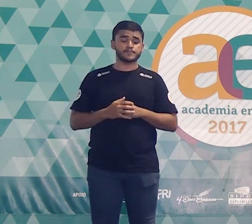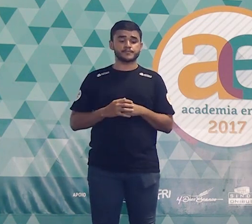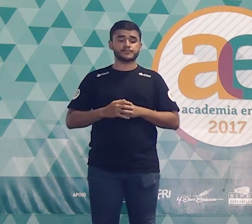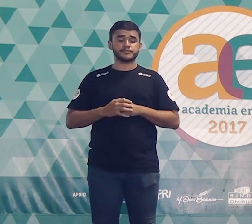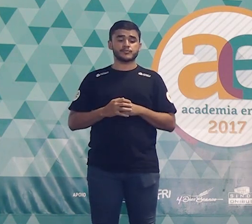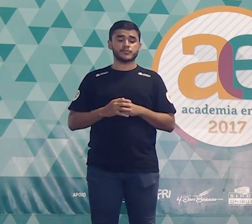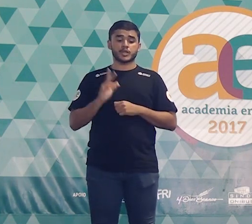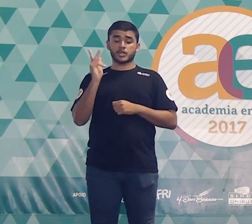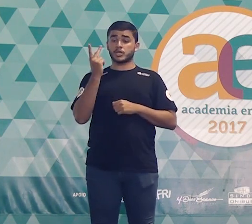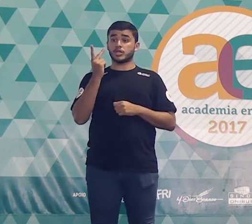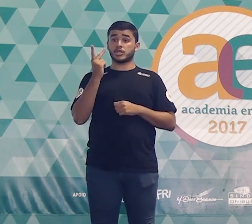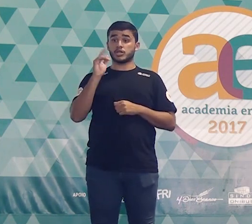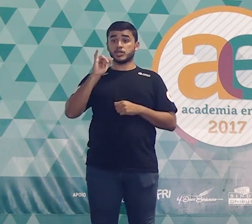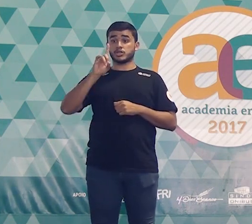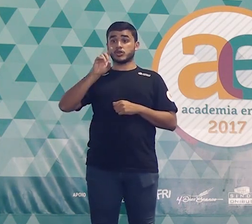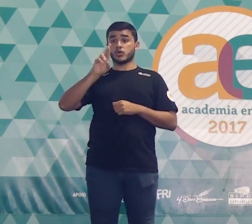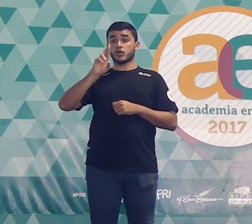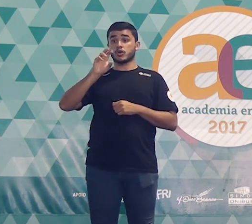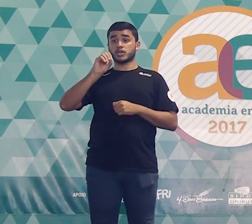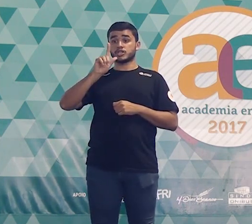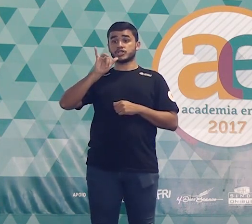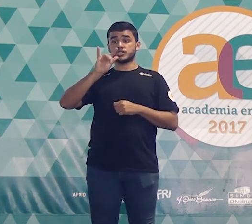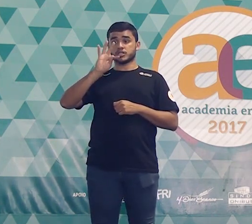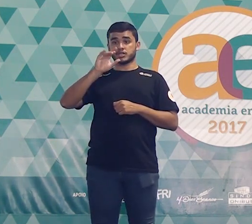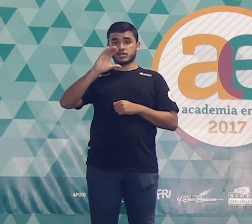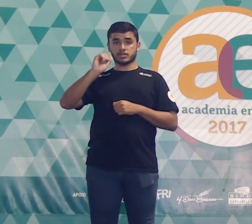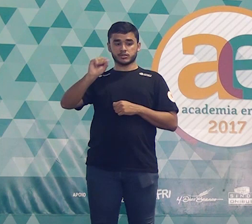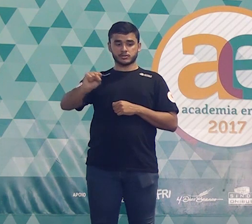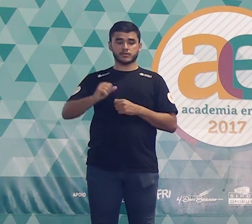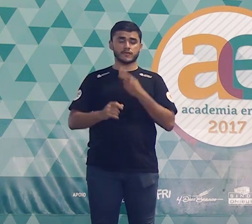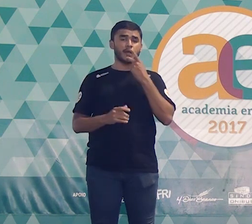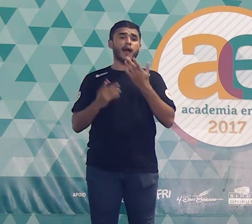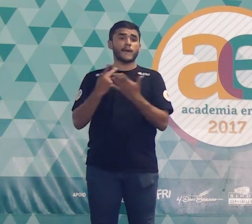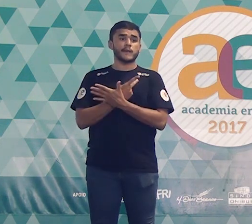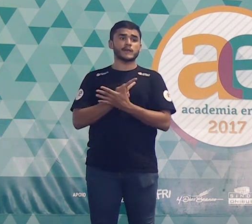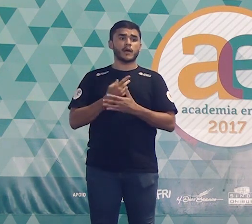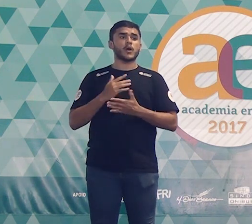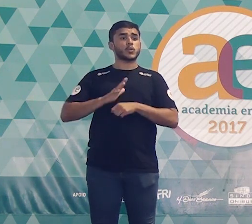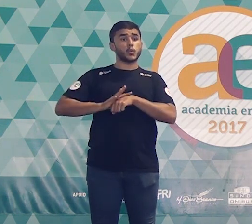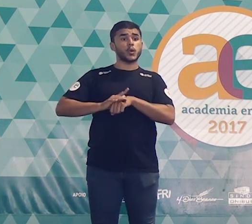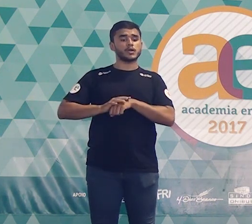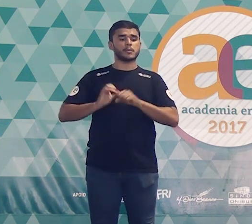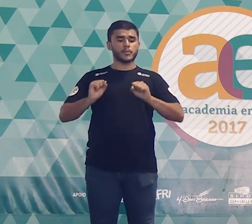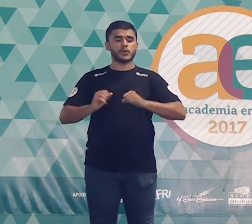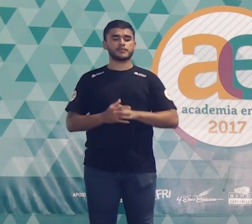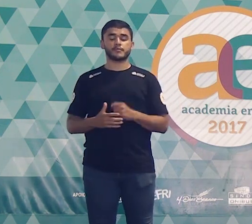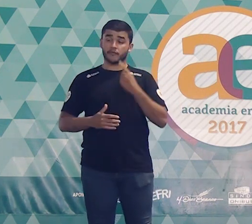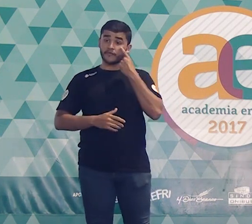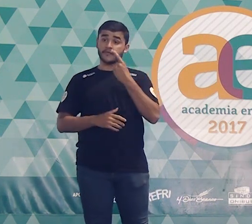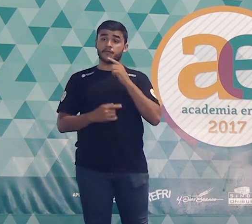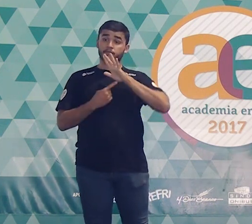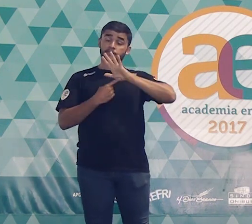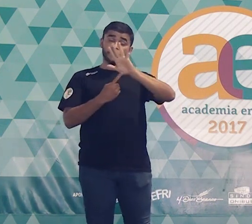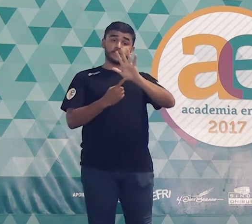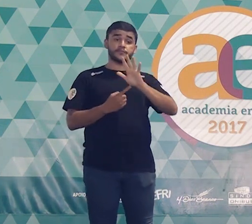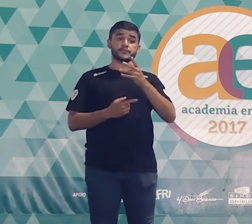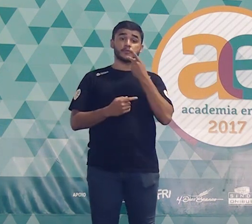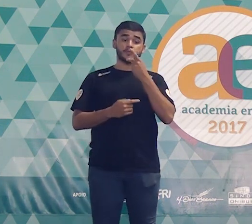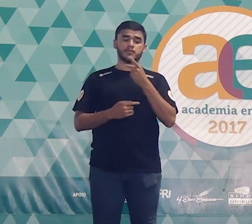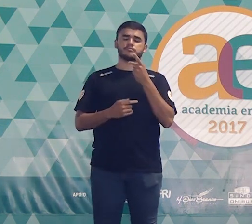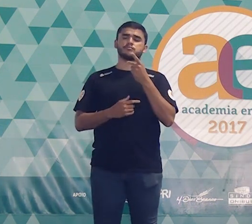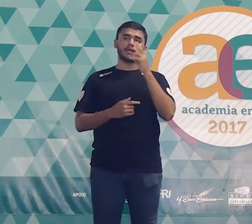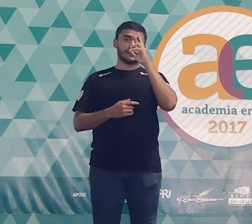ter algumas doenças, tá? A gente vai ver já já um quadro sobre essas doenças. Gente, o lisossomo é responsável por